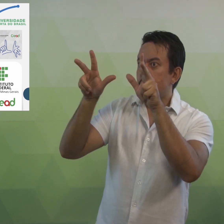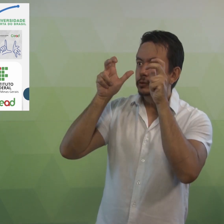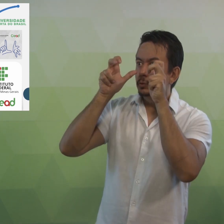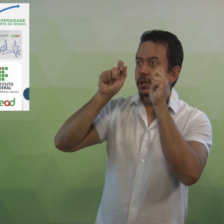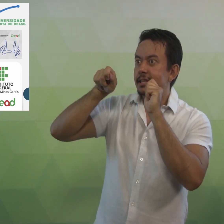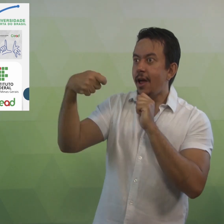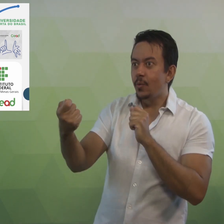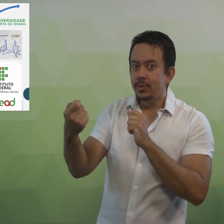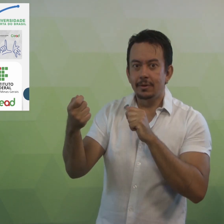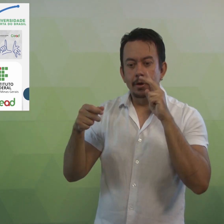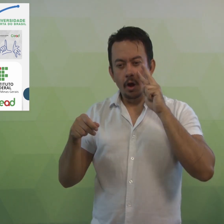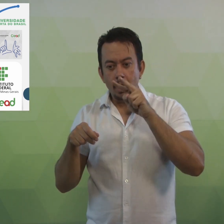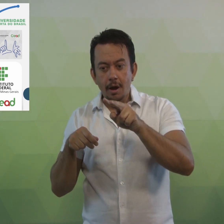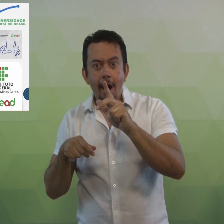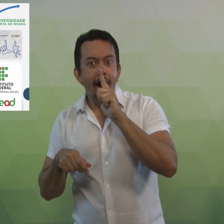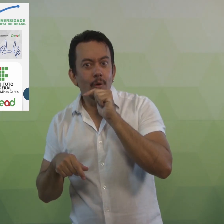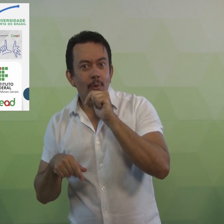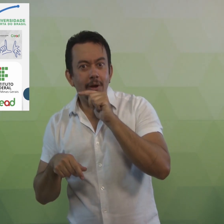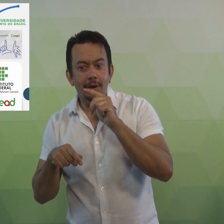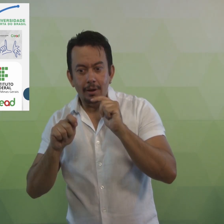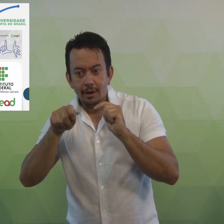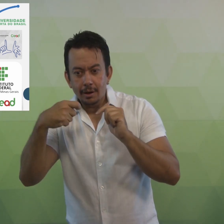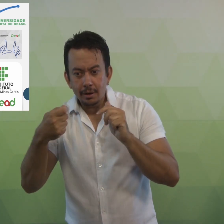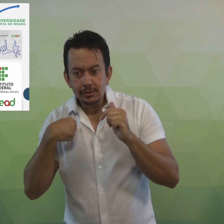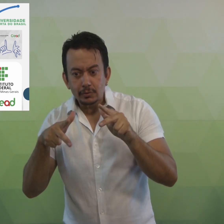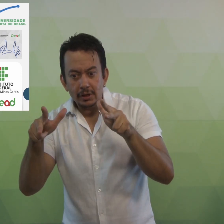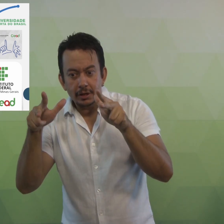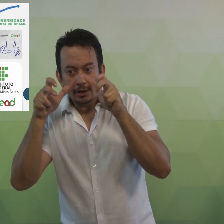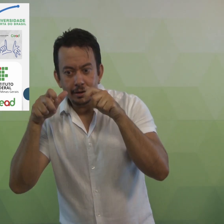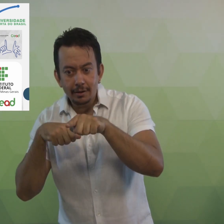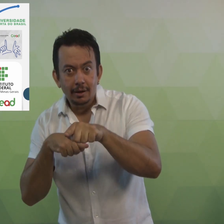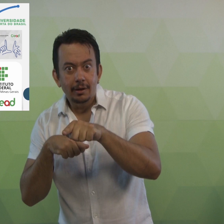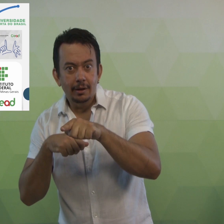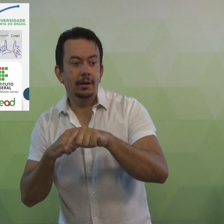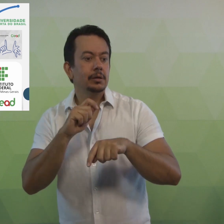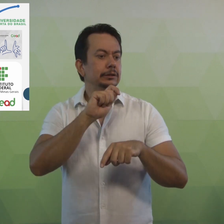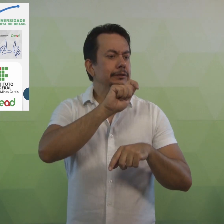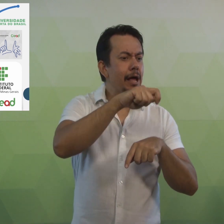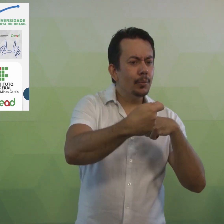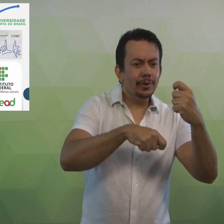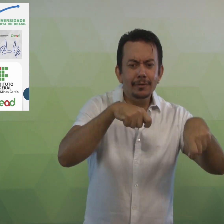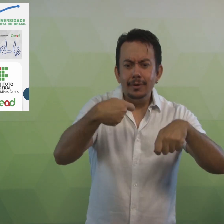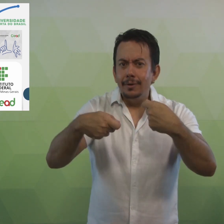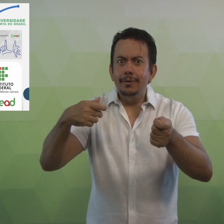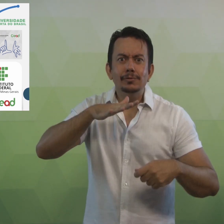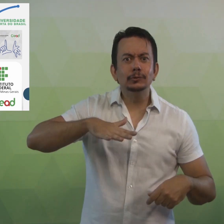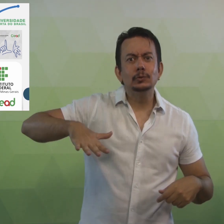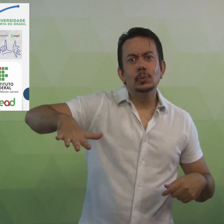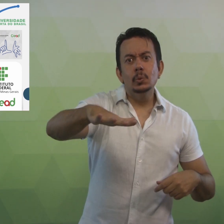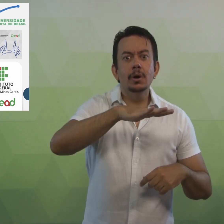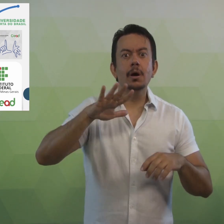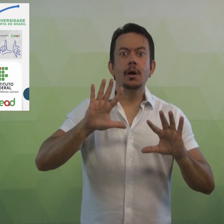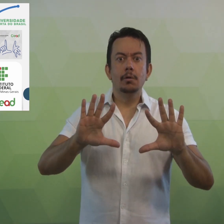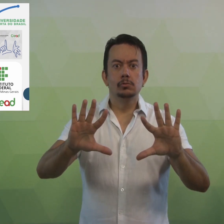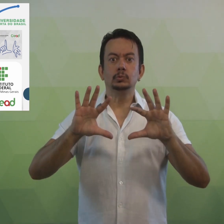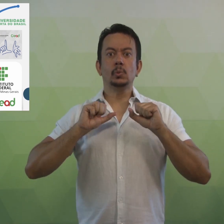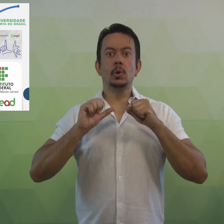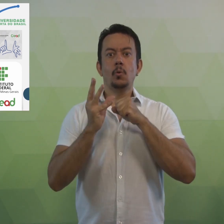observando, por exemplo, o sinal de árvore. Então, eu vejo a árvore, eu vejo o sinal, eu